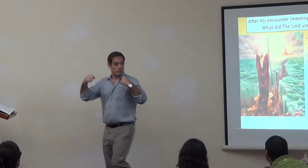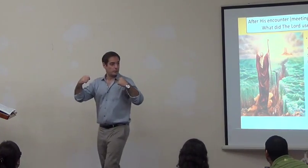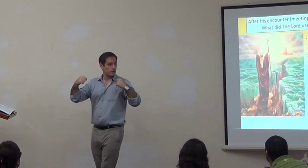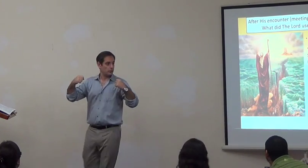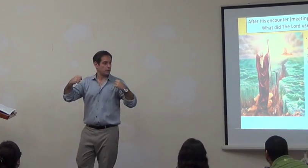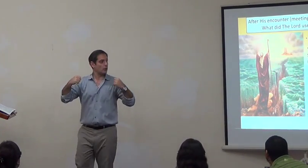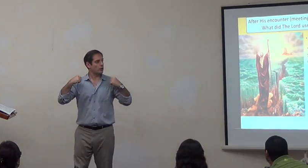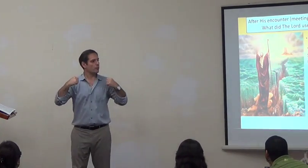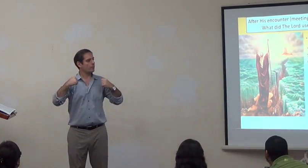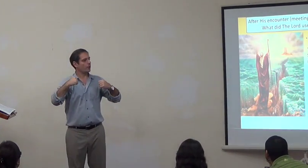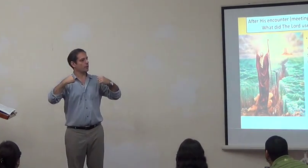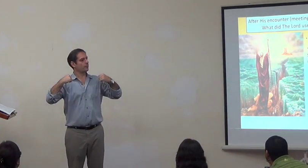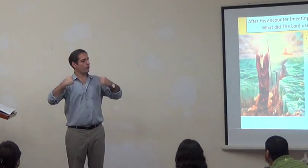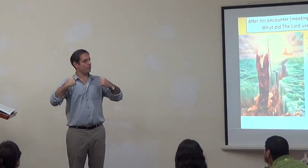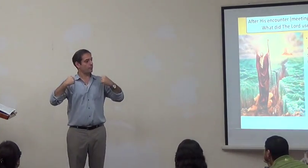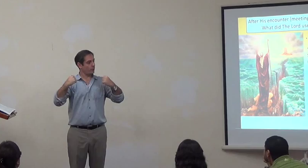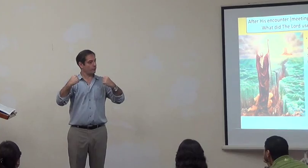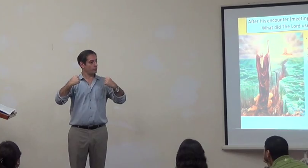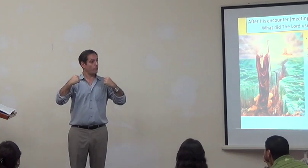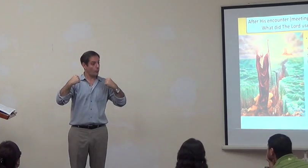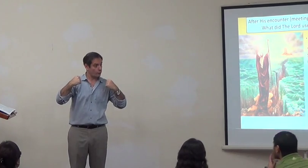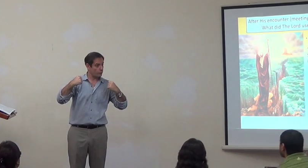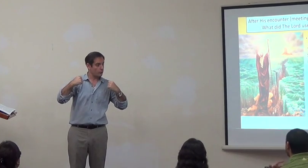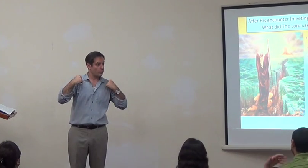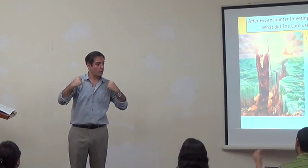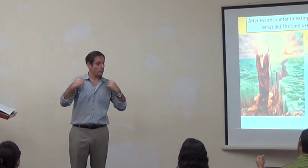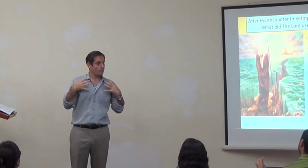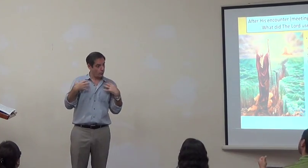Powerful. ¿No? ¿Cómo es poder? Poder, powerful,